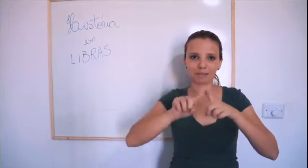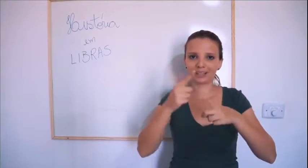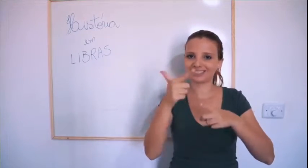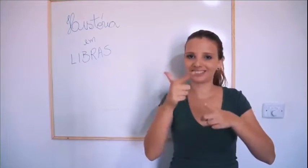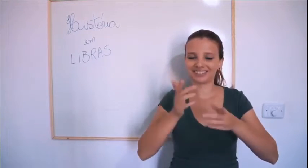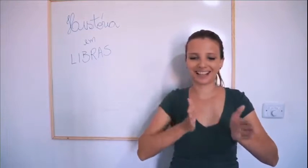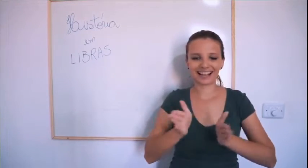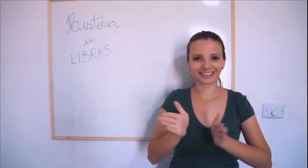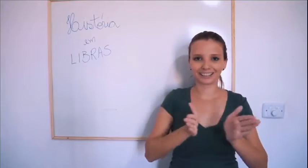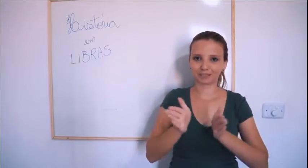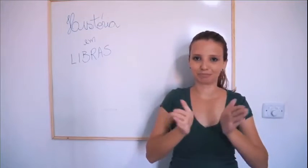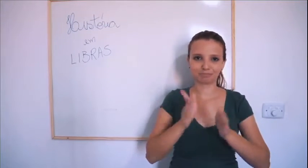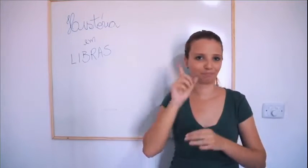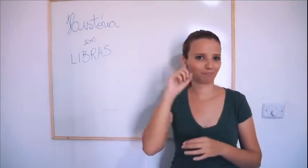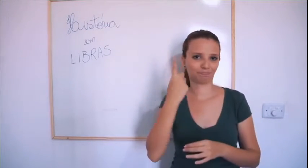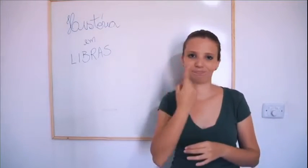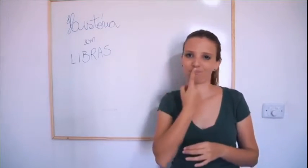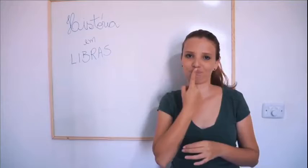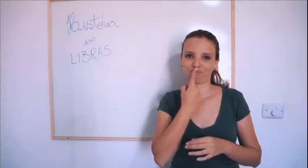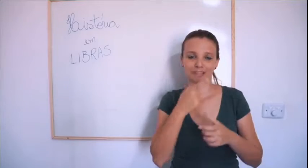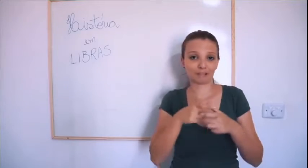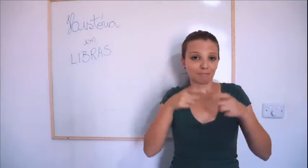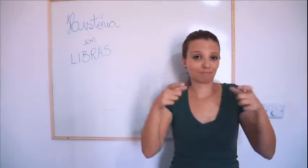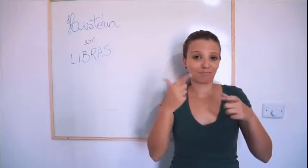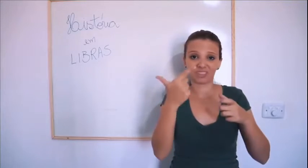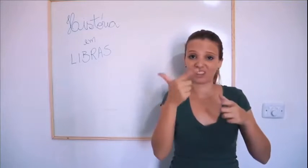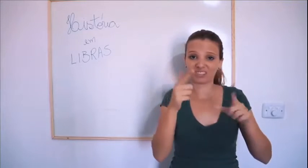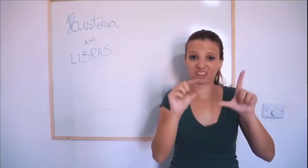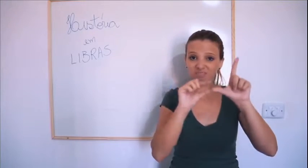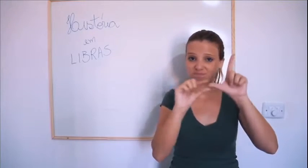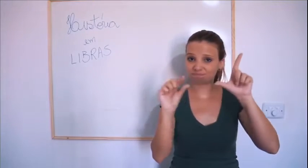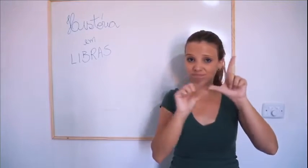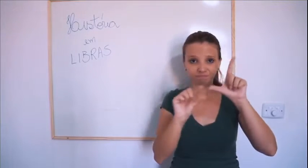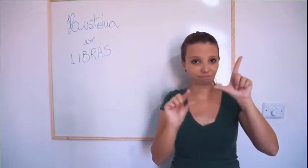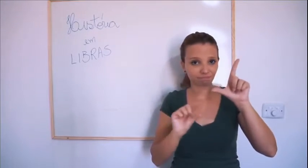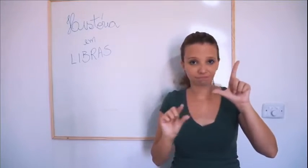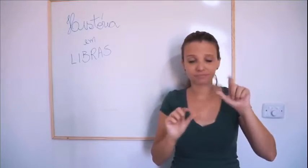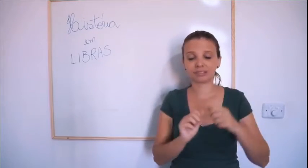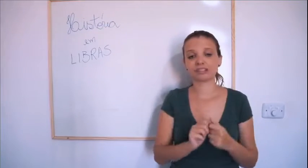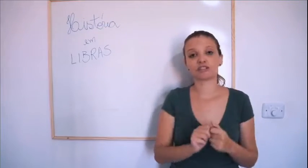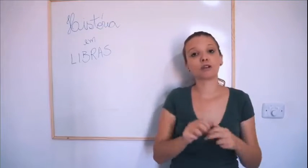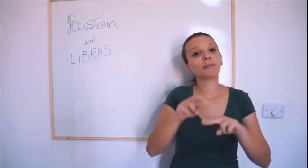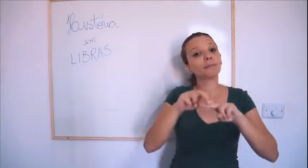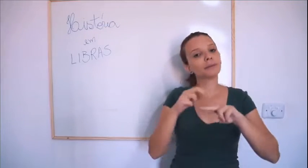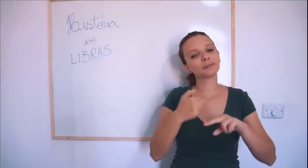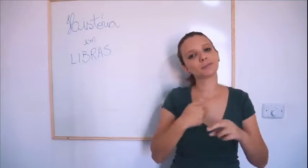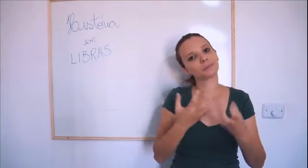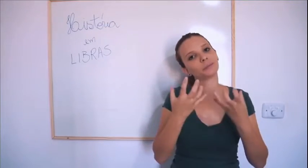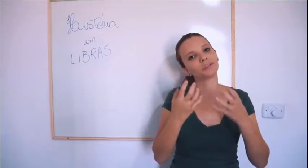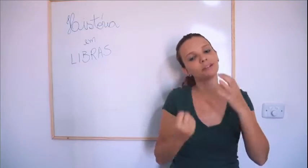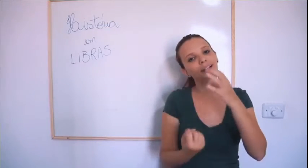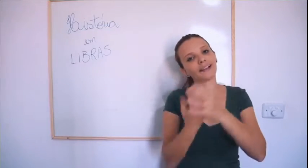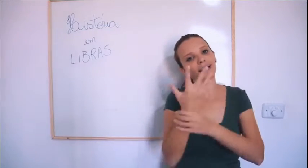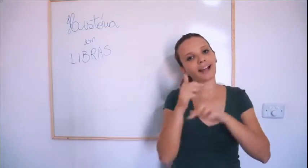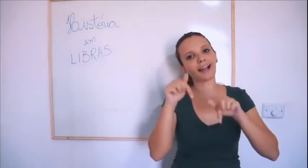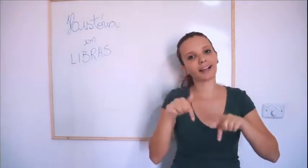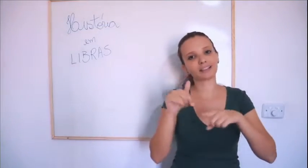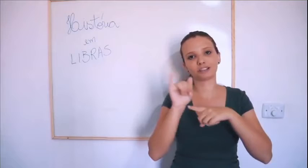dando aula de história. Mas os vídeos não são adaptados para surdos. A maioria não tem legenda.